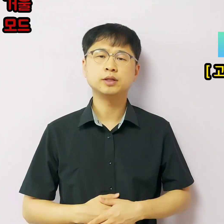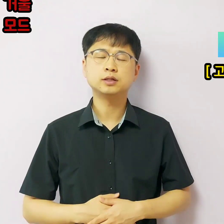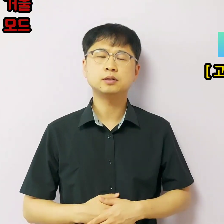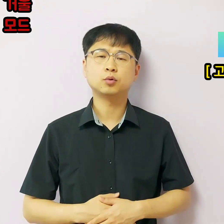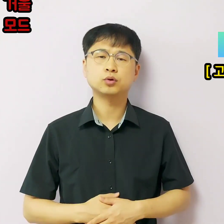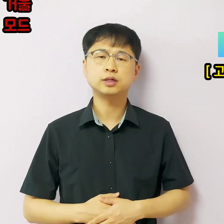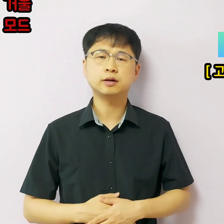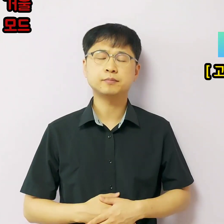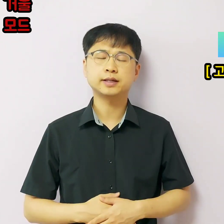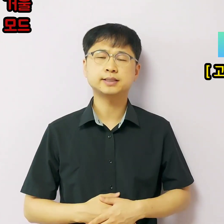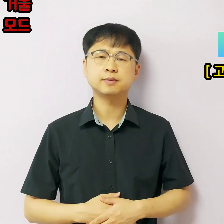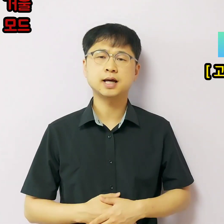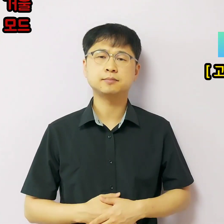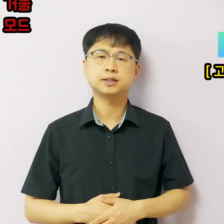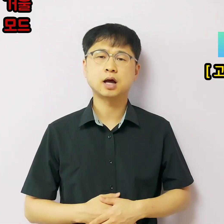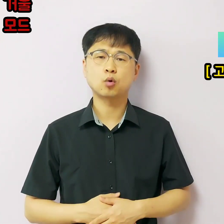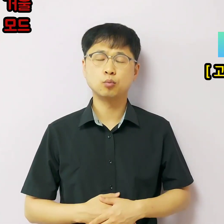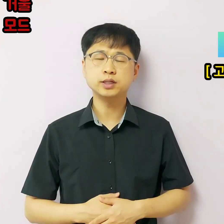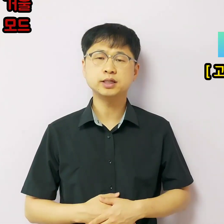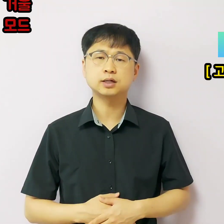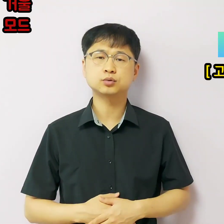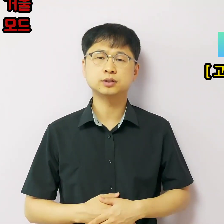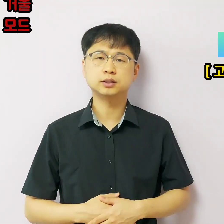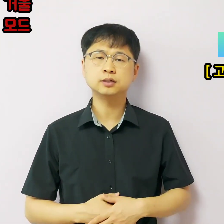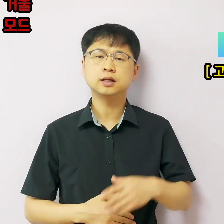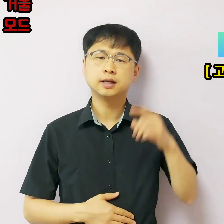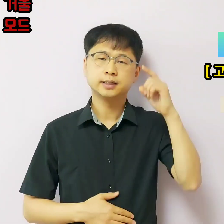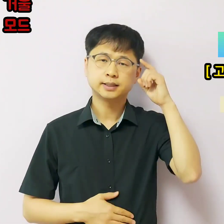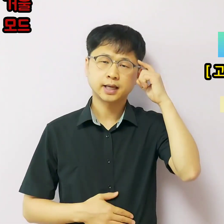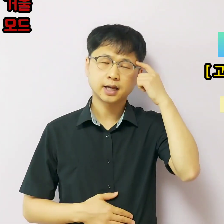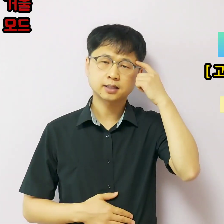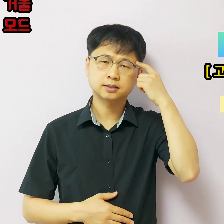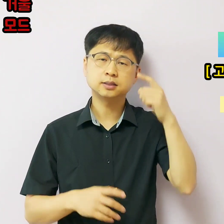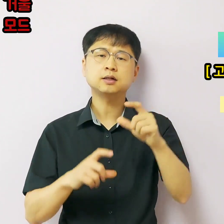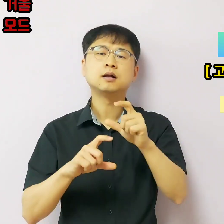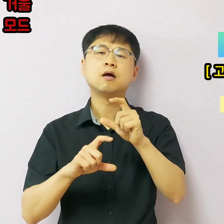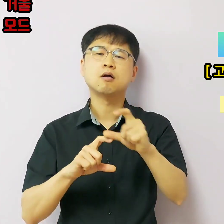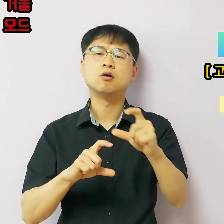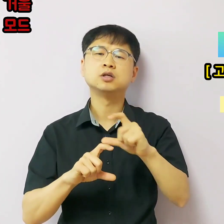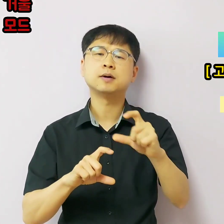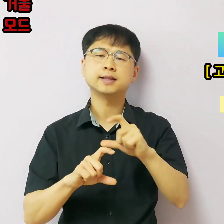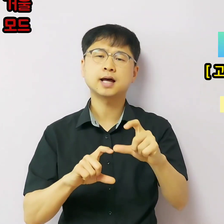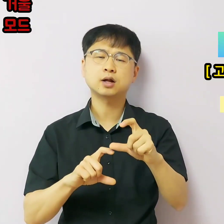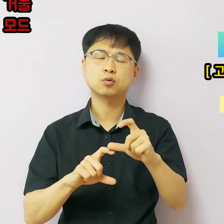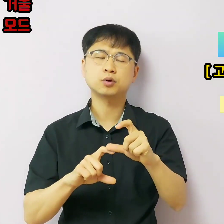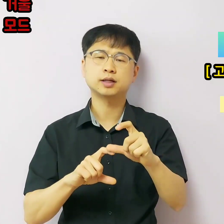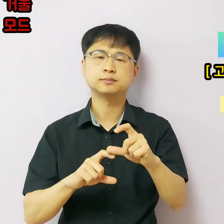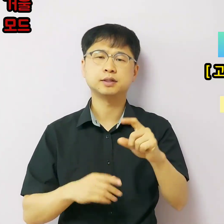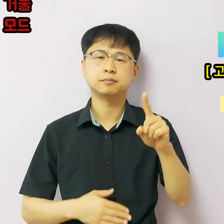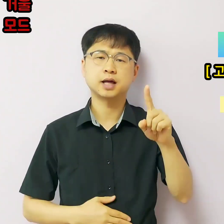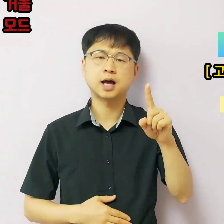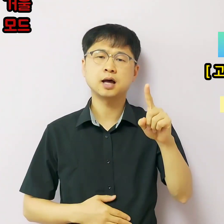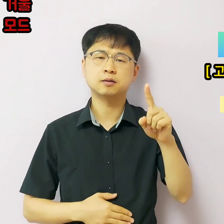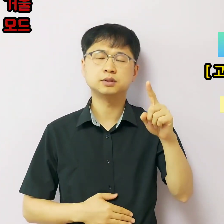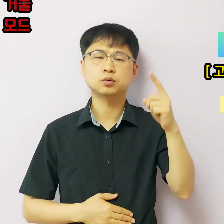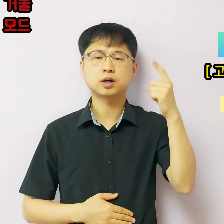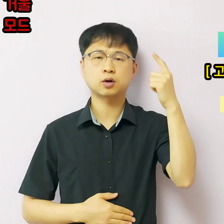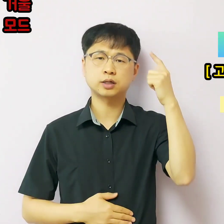고민을 모를 리 없겠지만입니다. 고민이란 수어는 생각을 거듭한다 라고 표현하시면 됩니다. 검지손가락